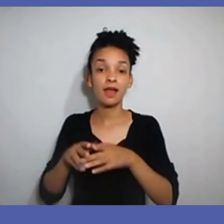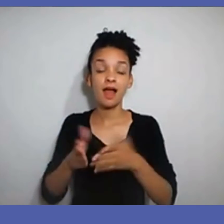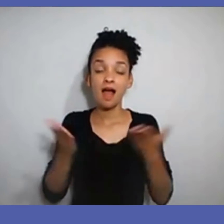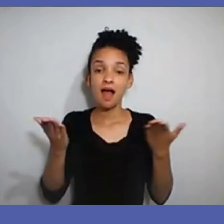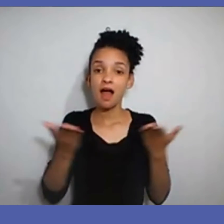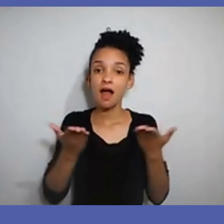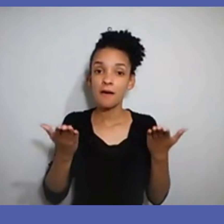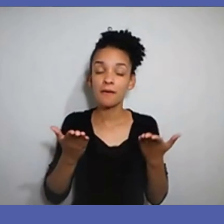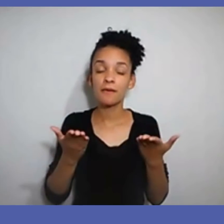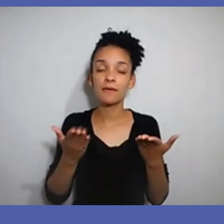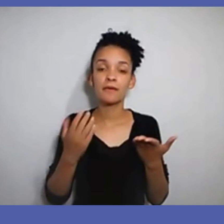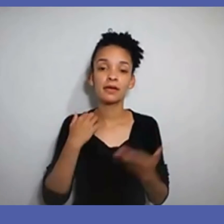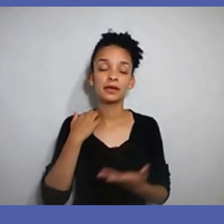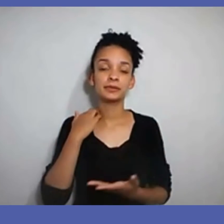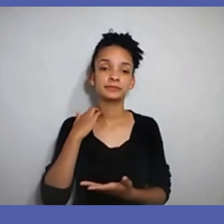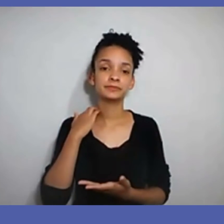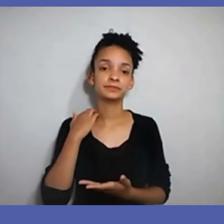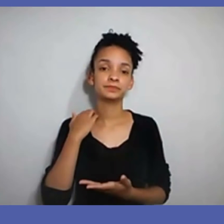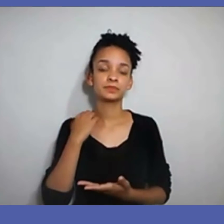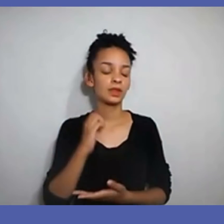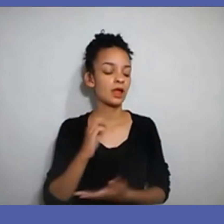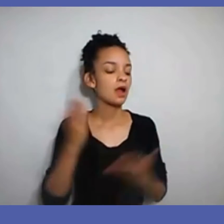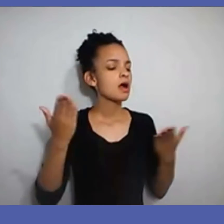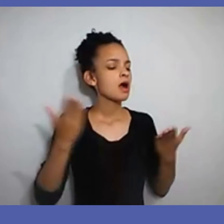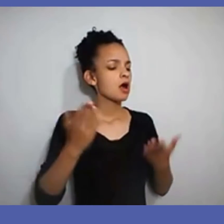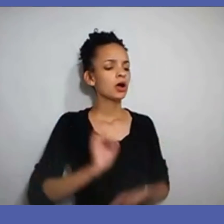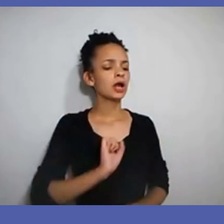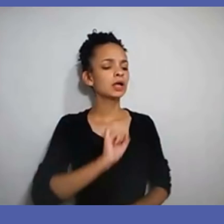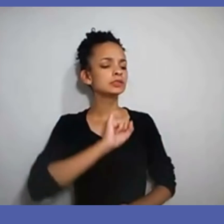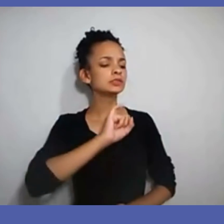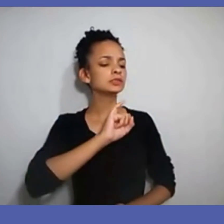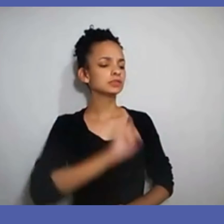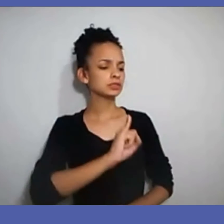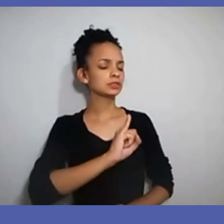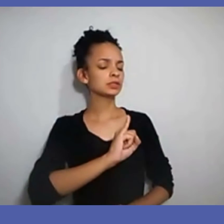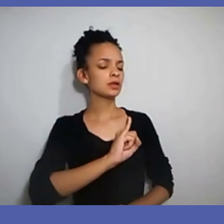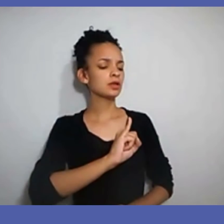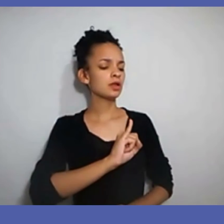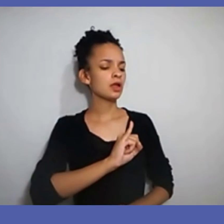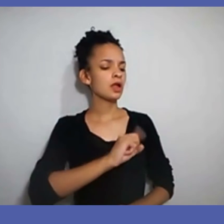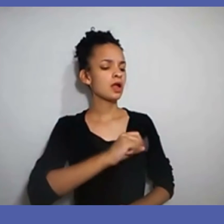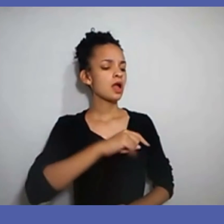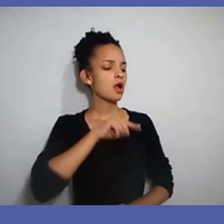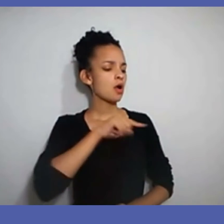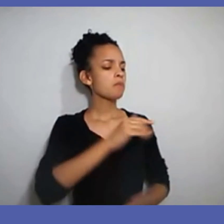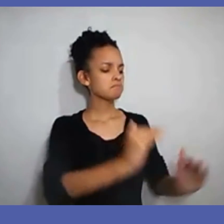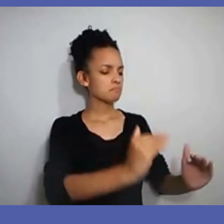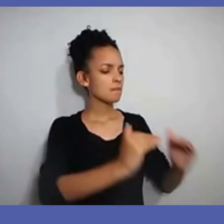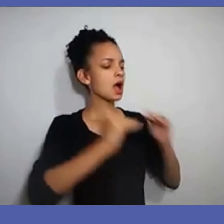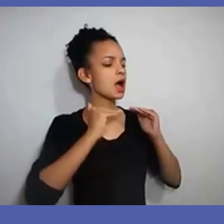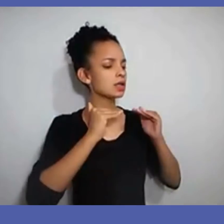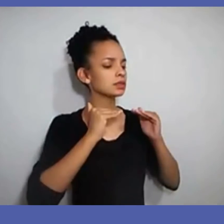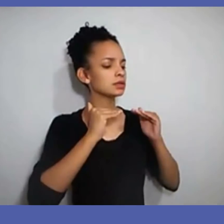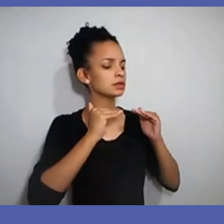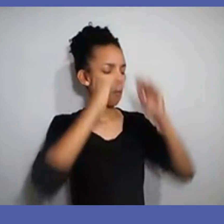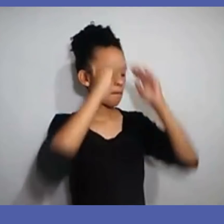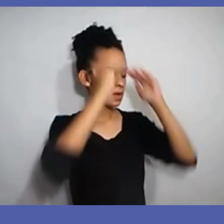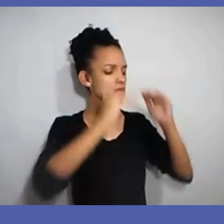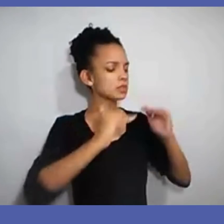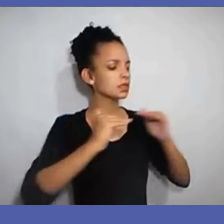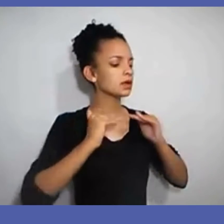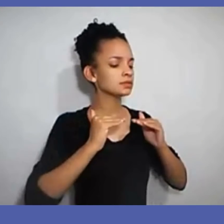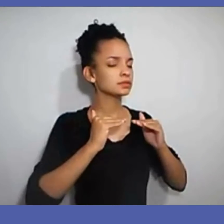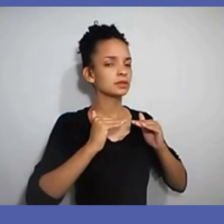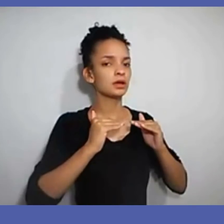se diligentemente ouvides a minha voz e guardardes a minha aliança, irmãos, como é importante a palavra do